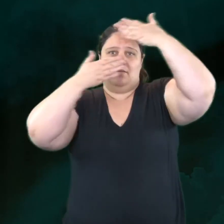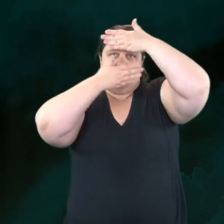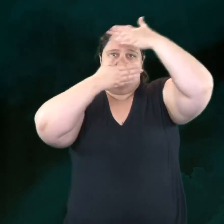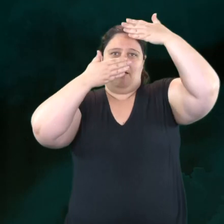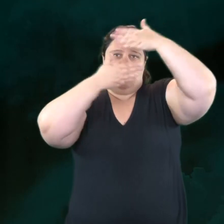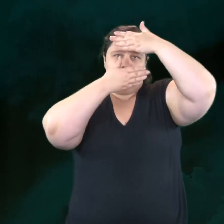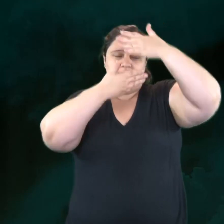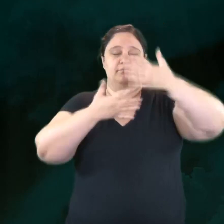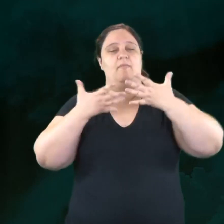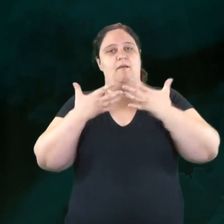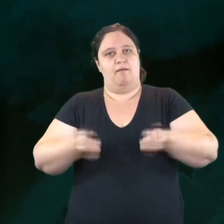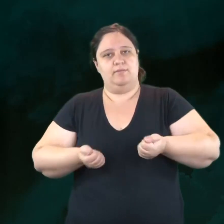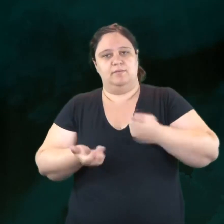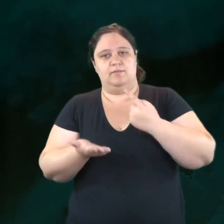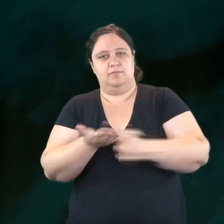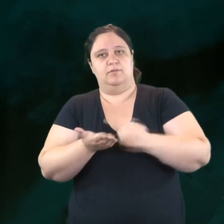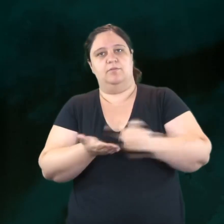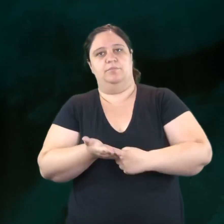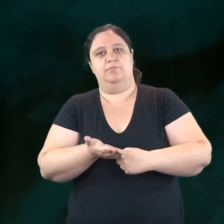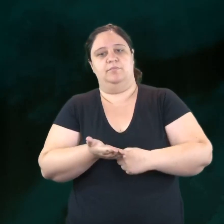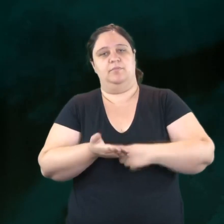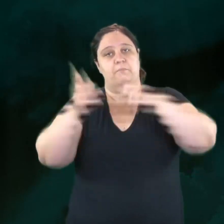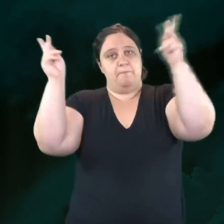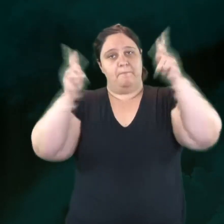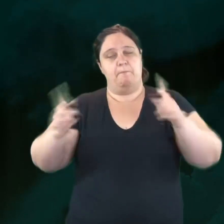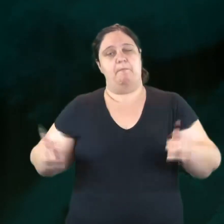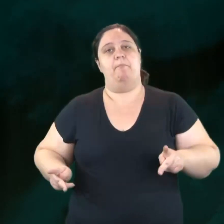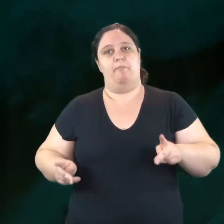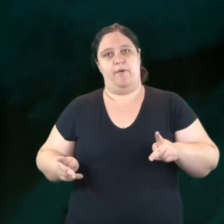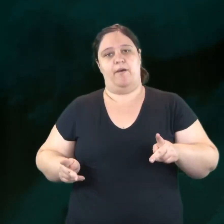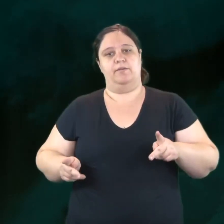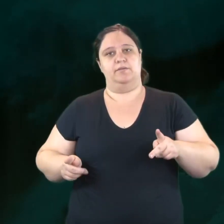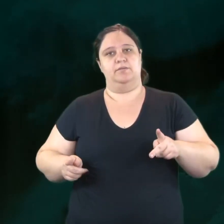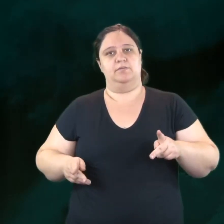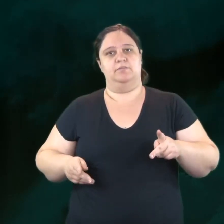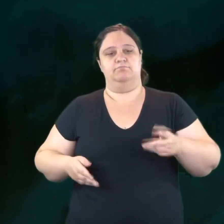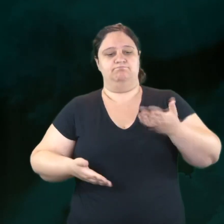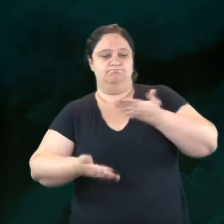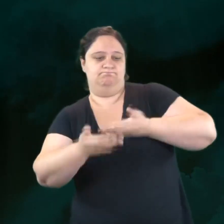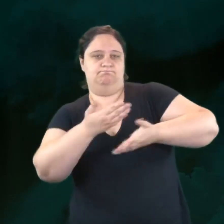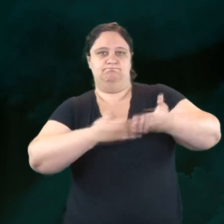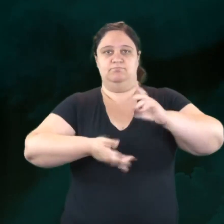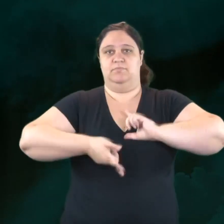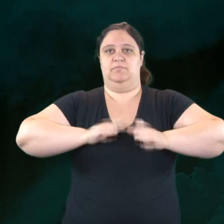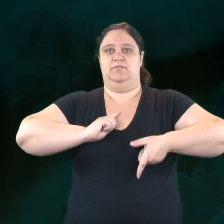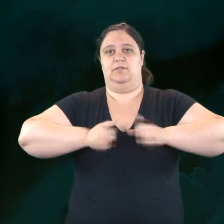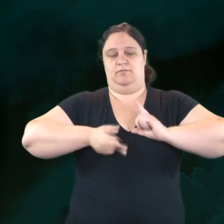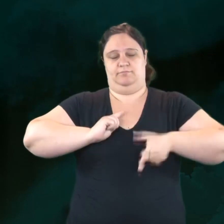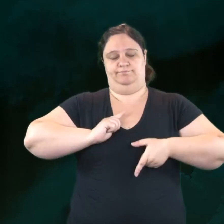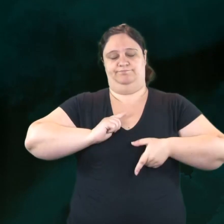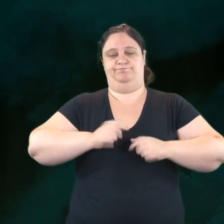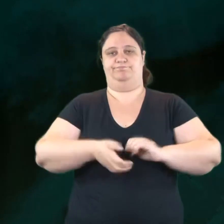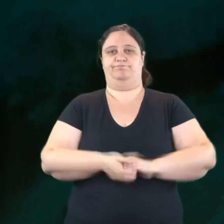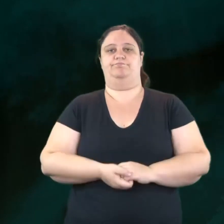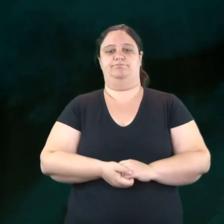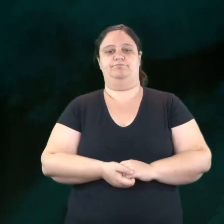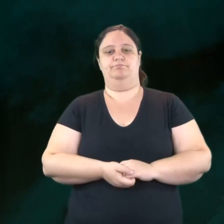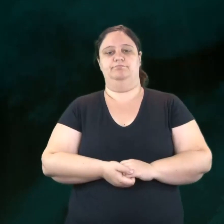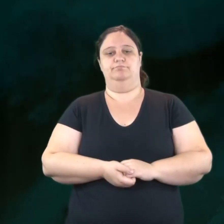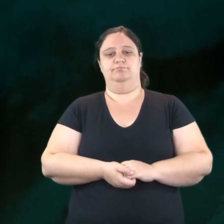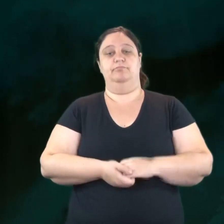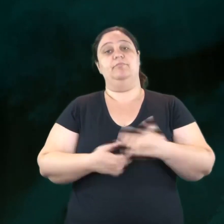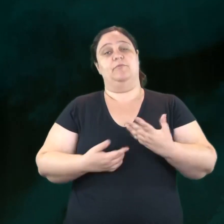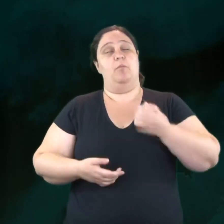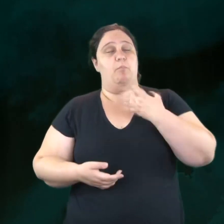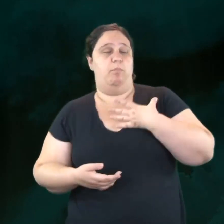estão assinando um acordo de paz, normalizando relações diplomáticas com Israel, né? Isso também vai trazer benefícios